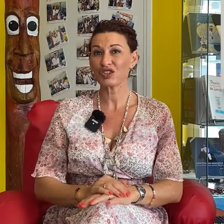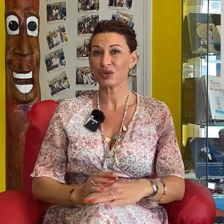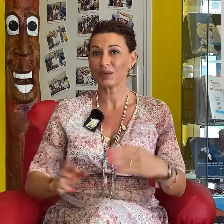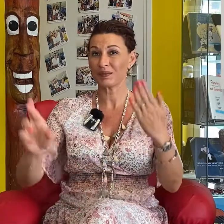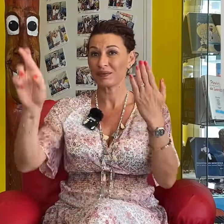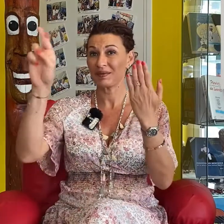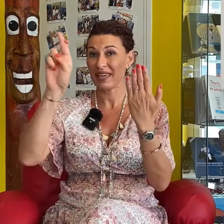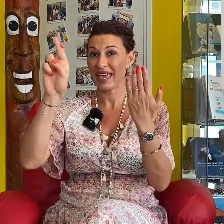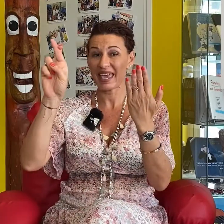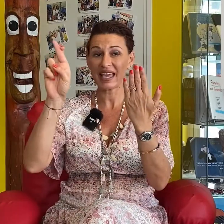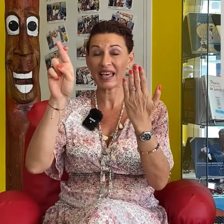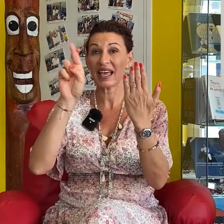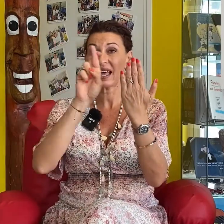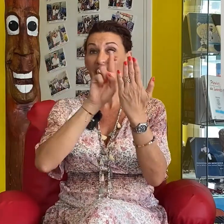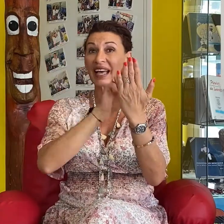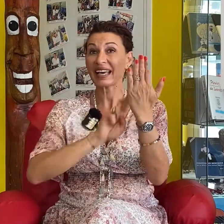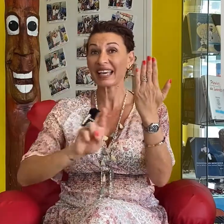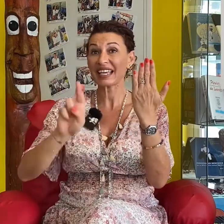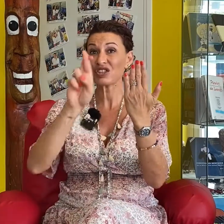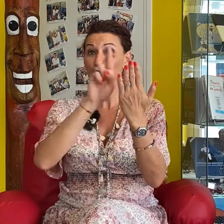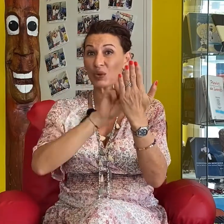région, R, région.